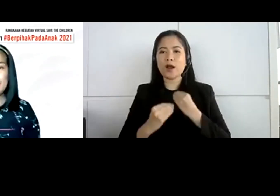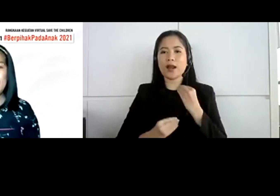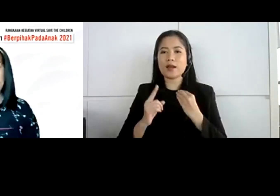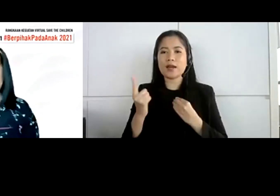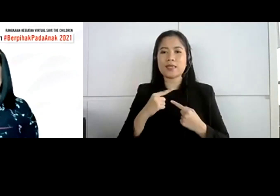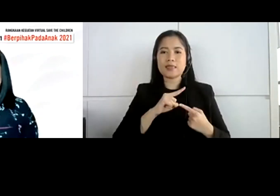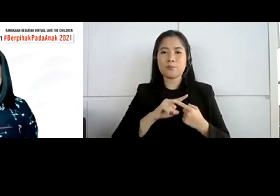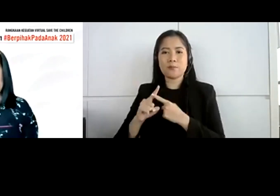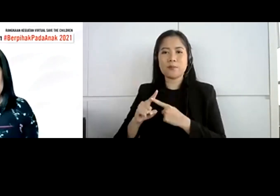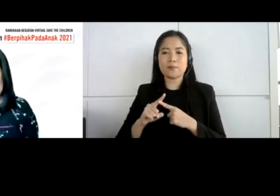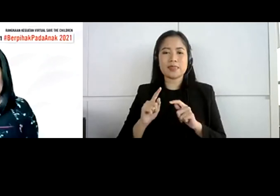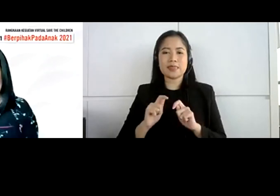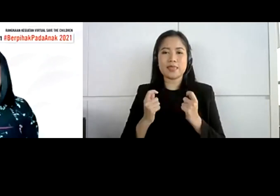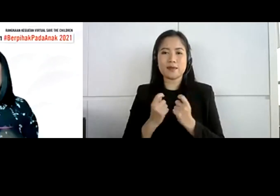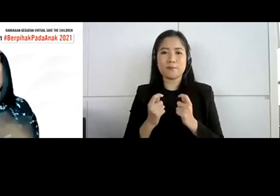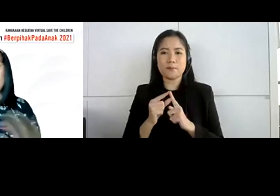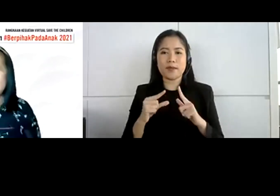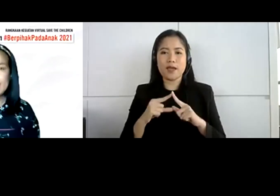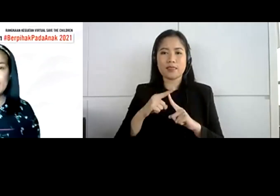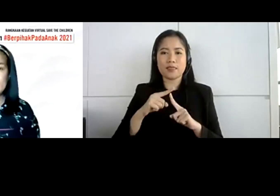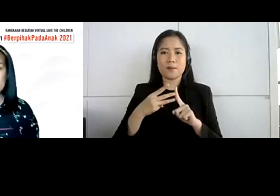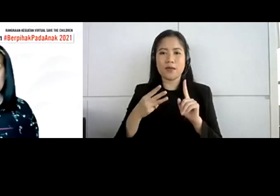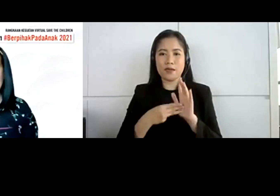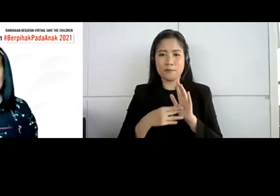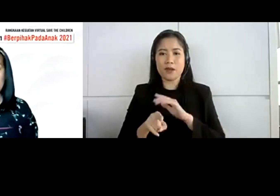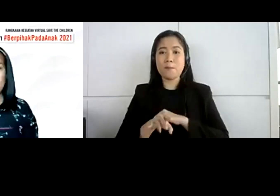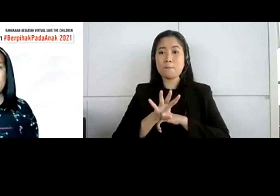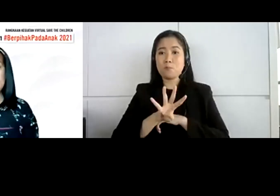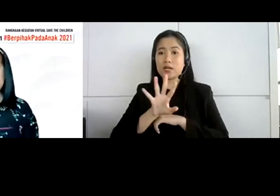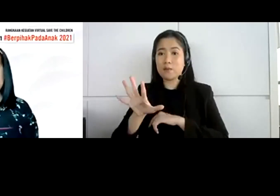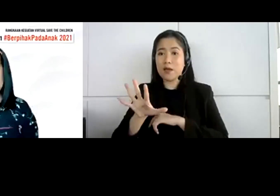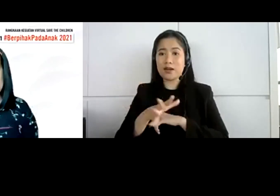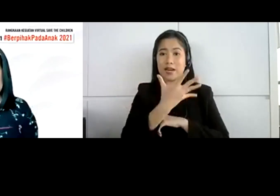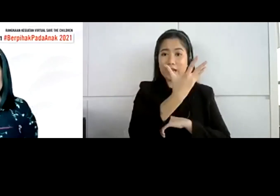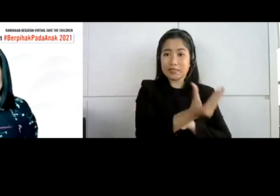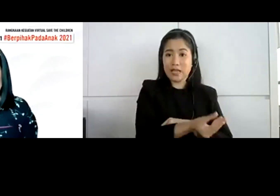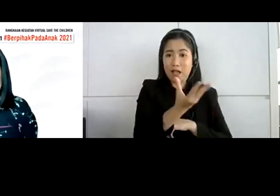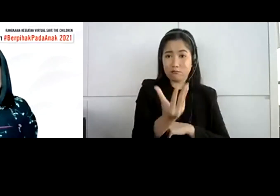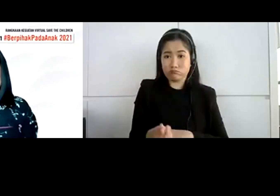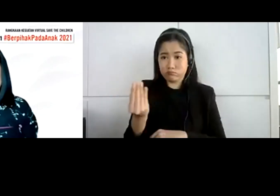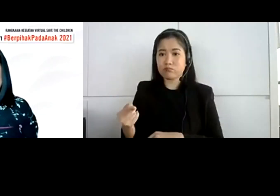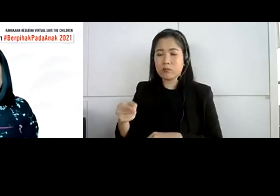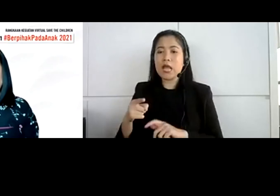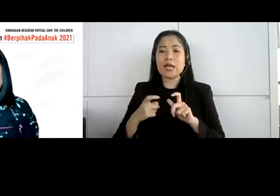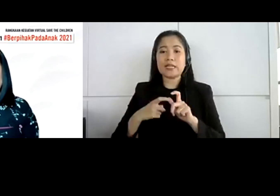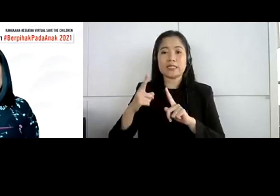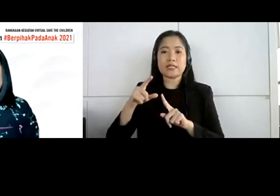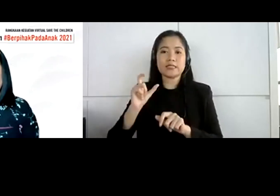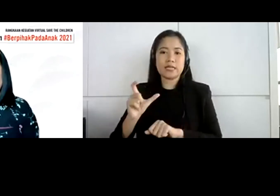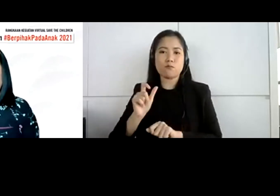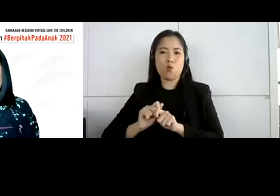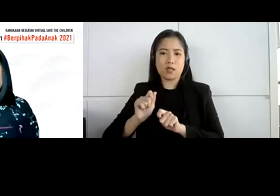tim PATBM di 45 desa yang telah dibentuk oleh Save the Children. Itu